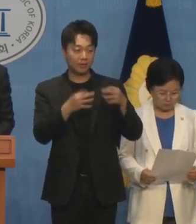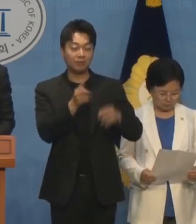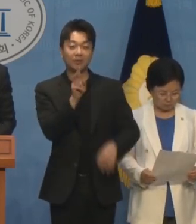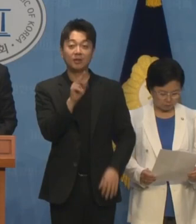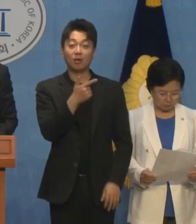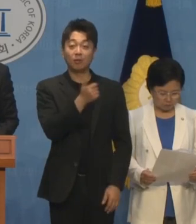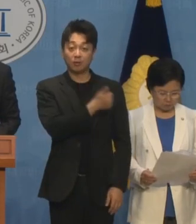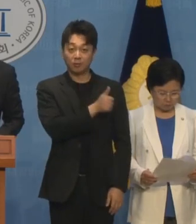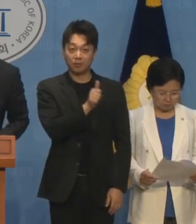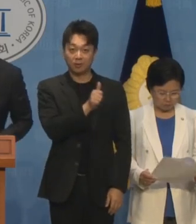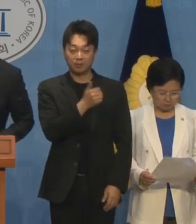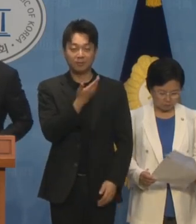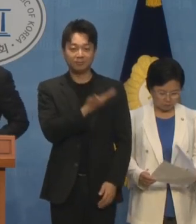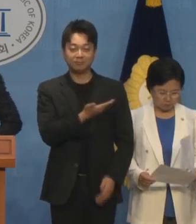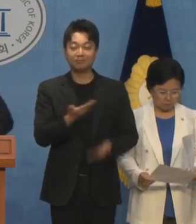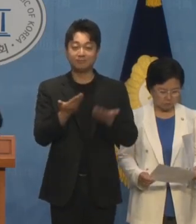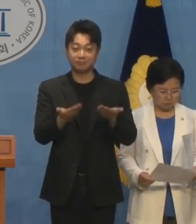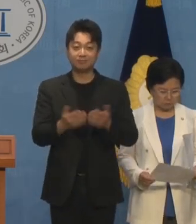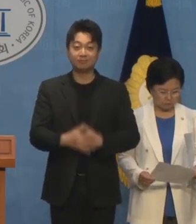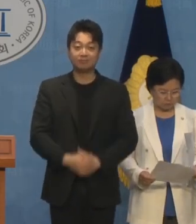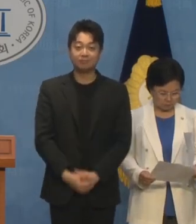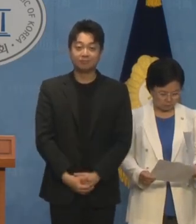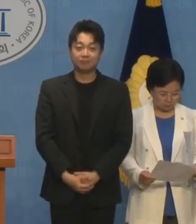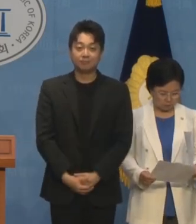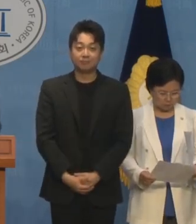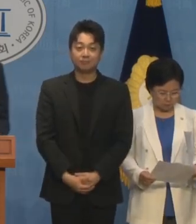기자회견문 낭독을 하시겠습니다.